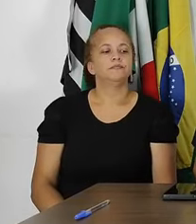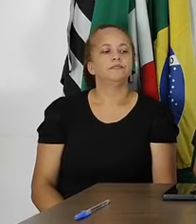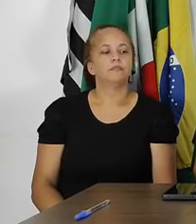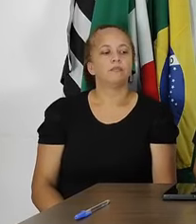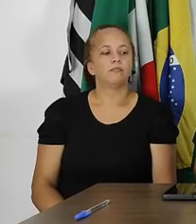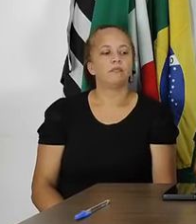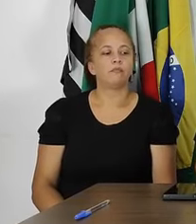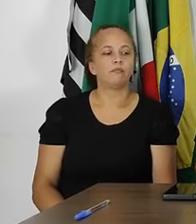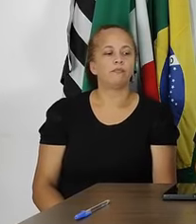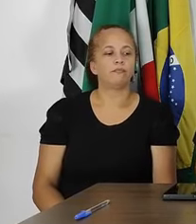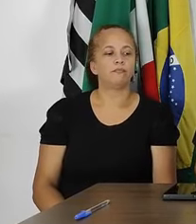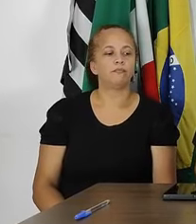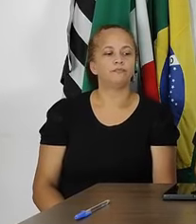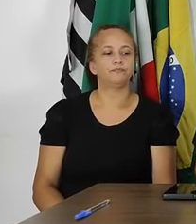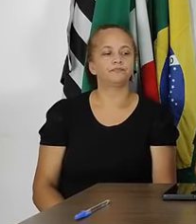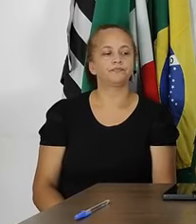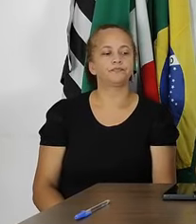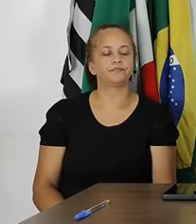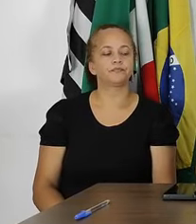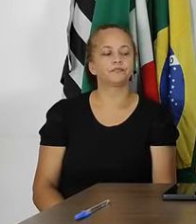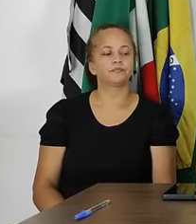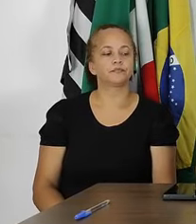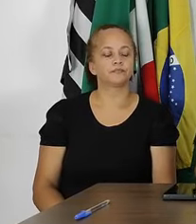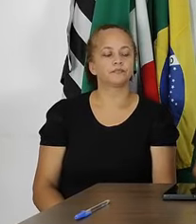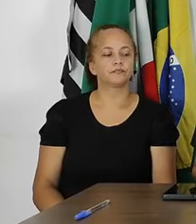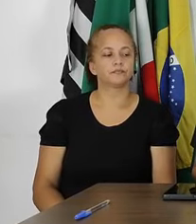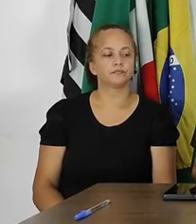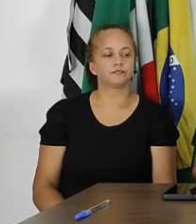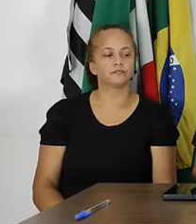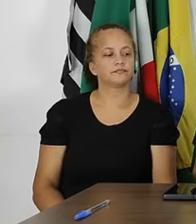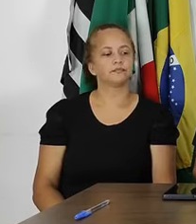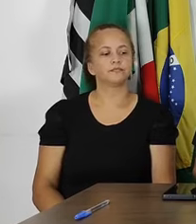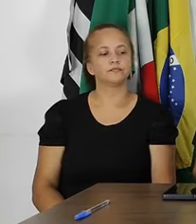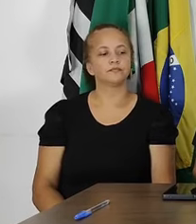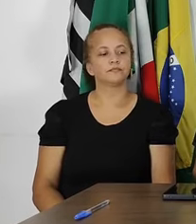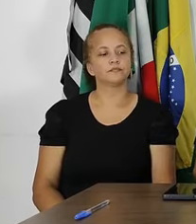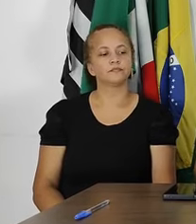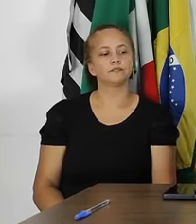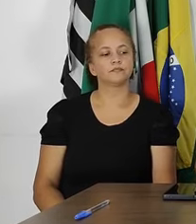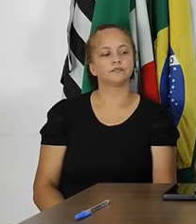ou anote, não sei como é que você está fazendo. Romanos 12,